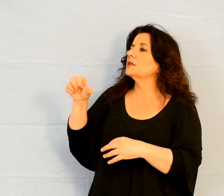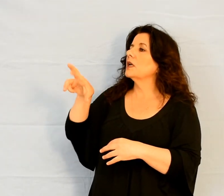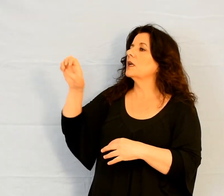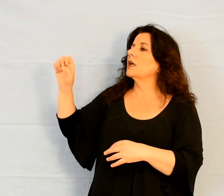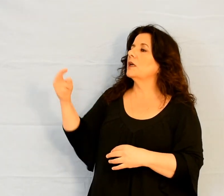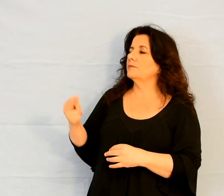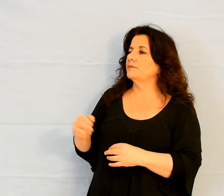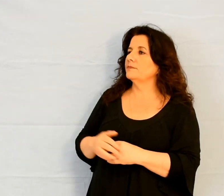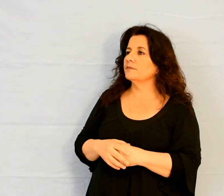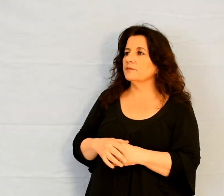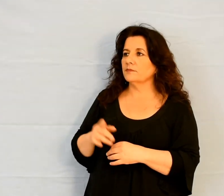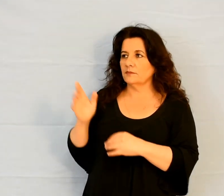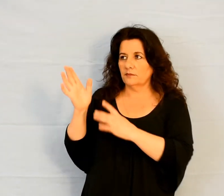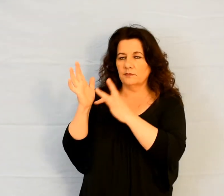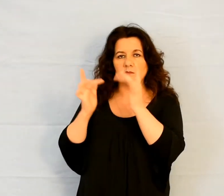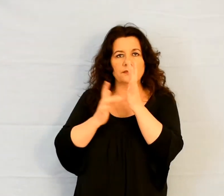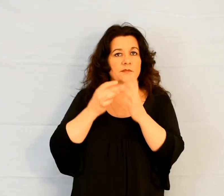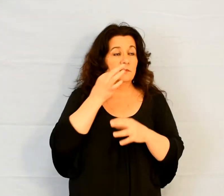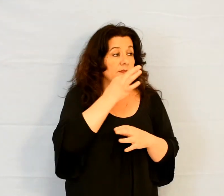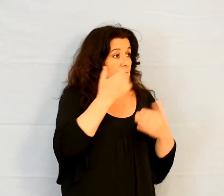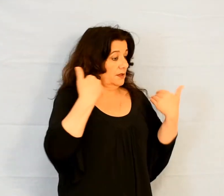Il leur dit : « C'est moi, je le suis. »